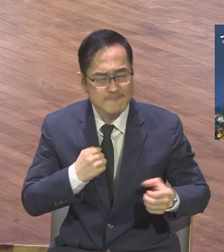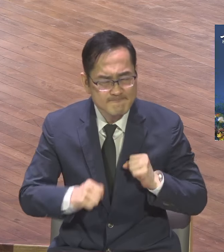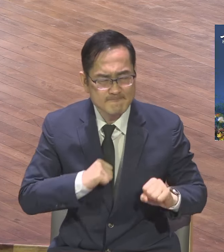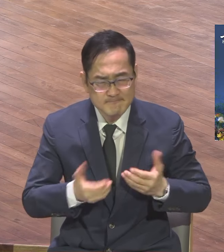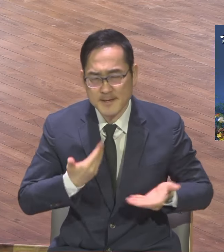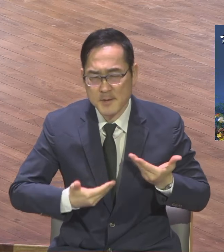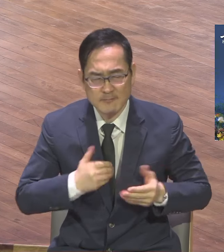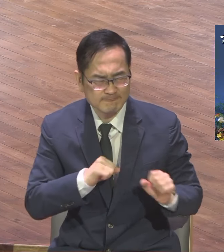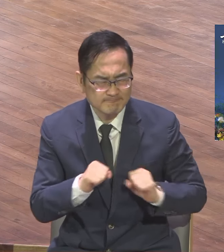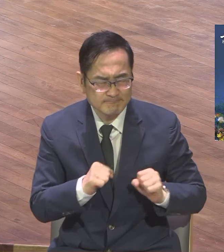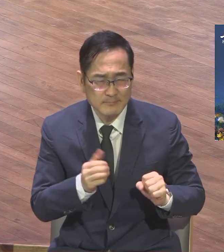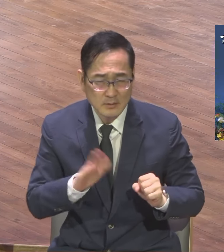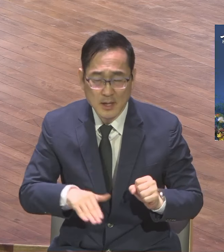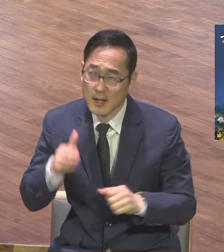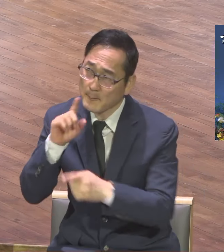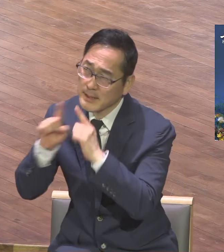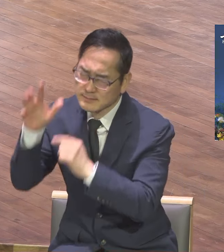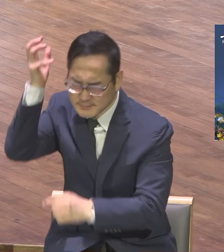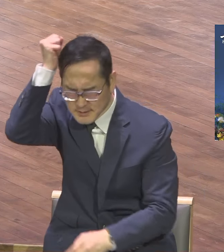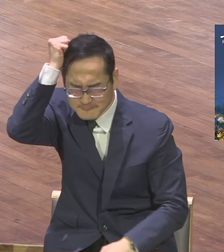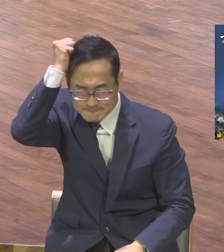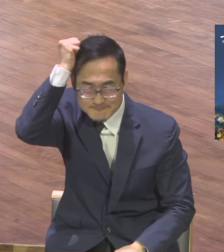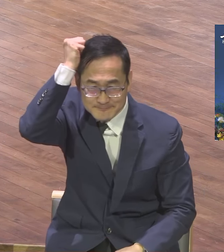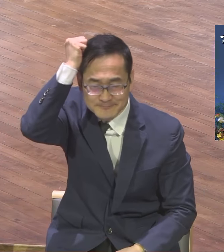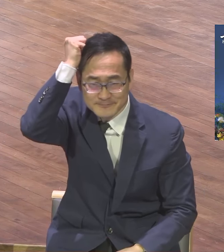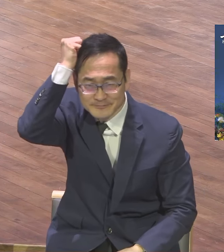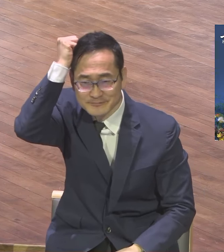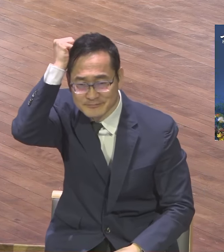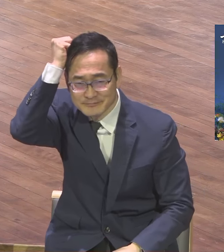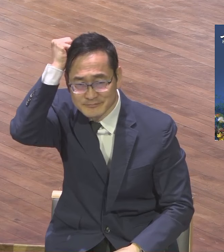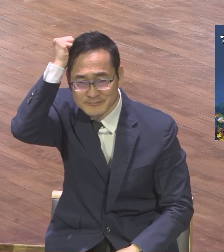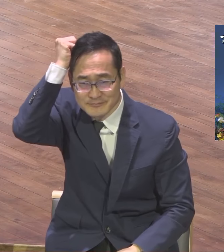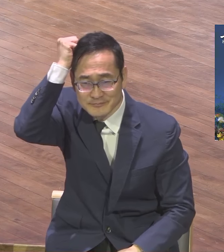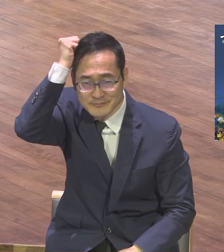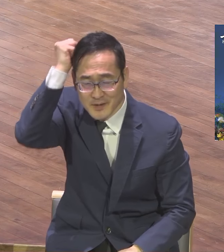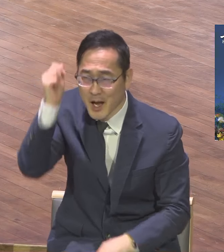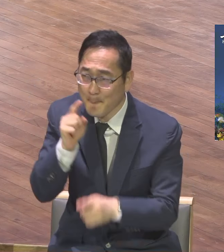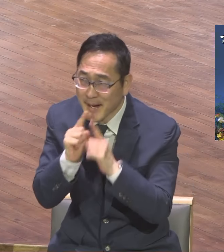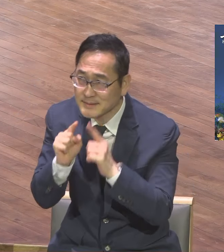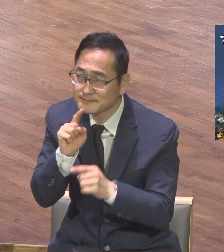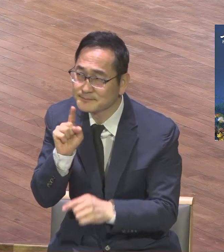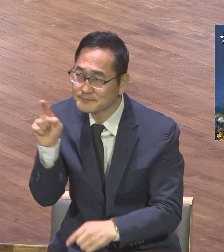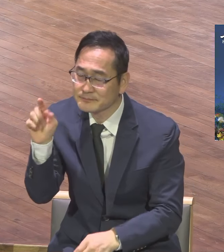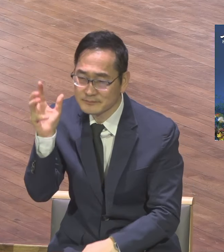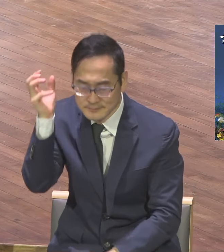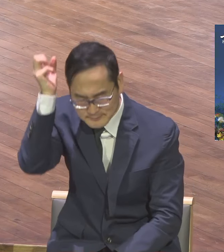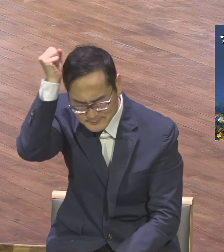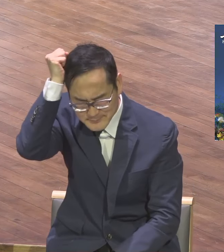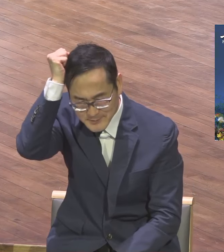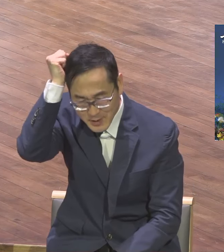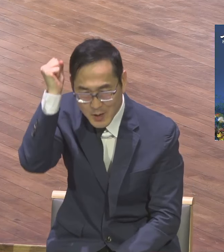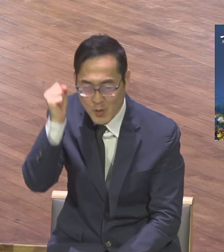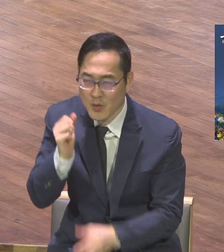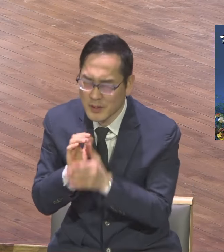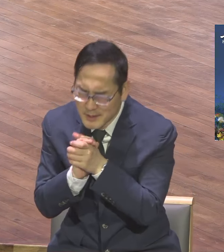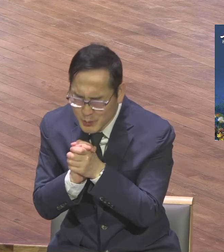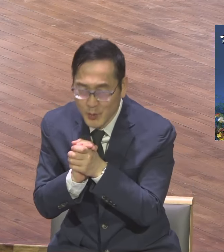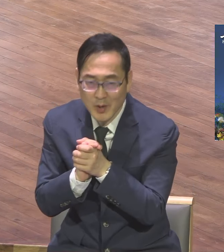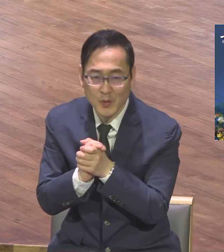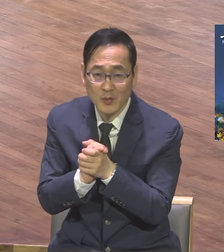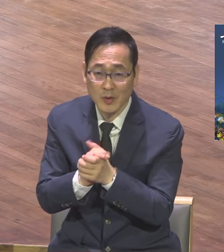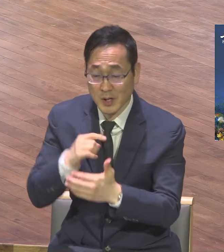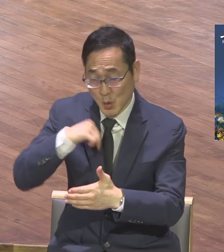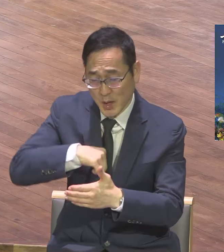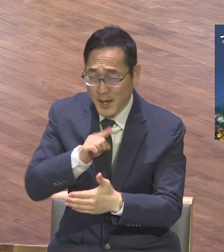입에서 나오는 기도가 전부 강단 메시지로 하나도 모르게 나오고 대화하는데 다른 말은 안 하지고 내 속에